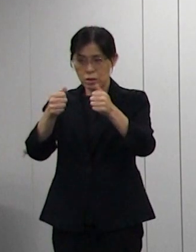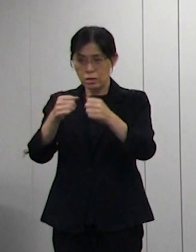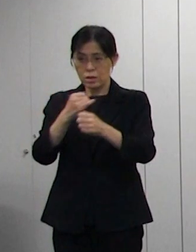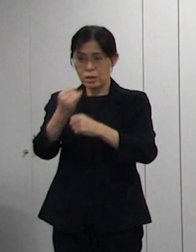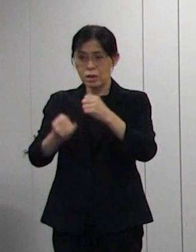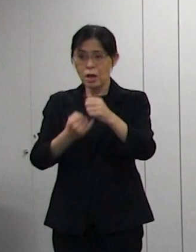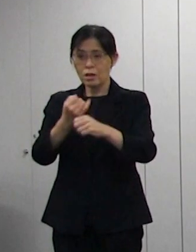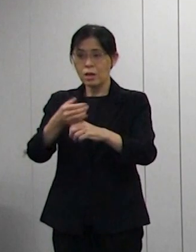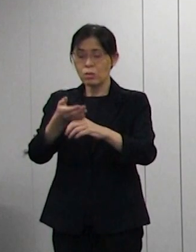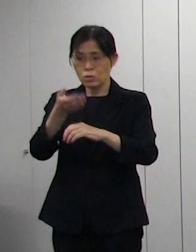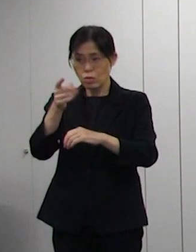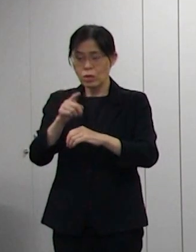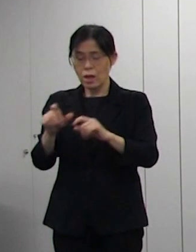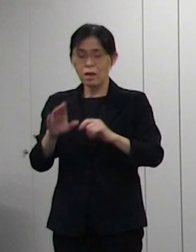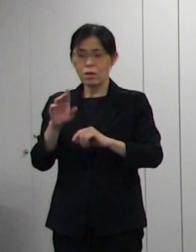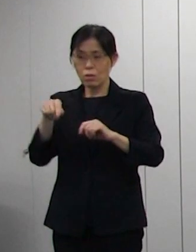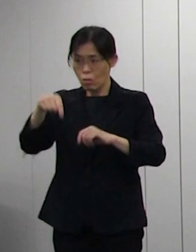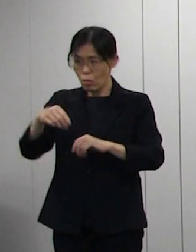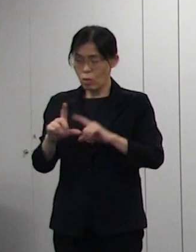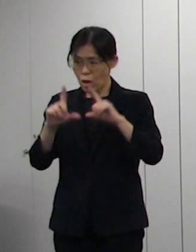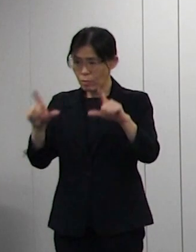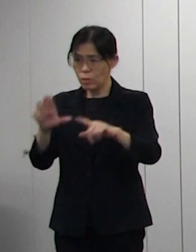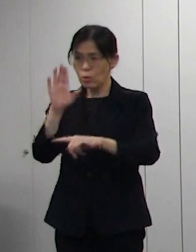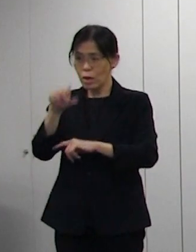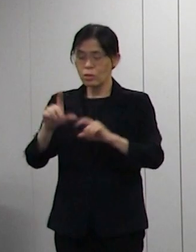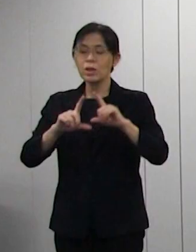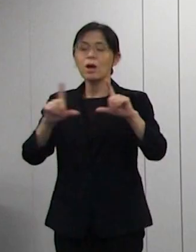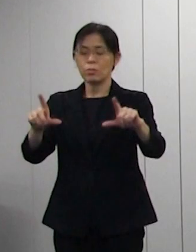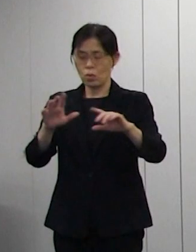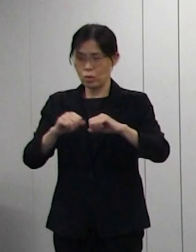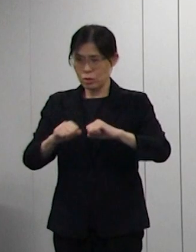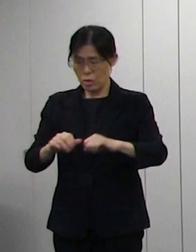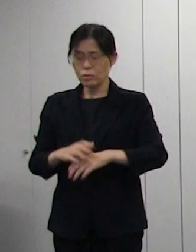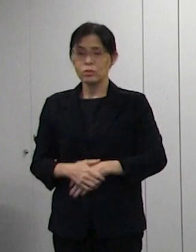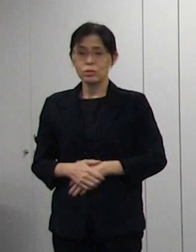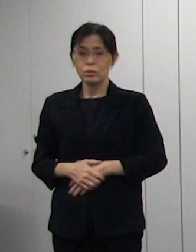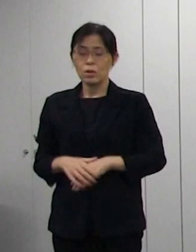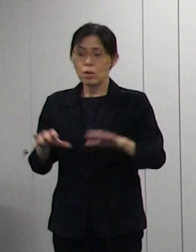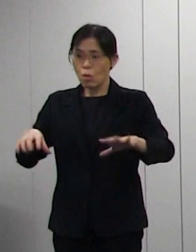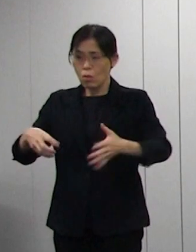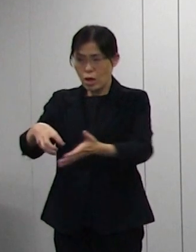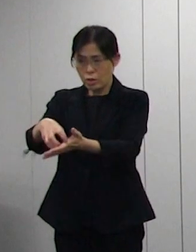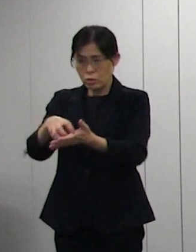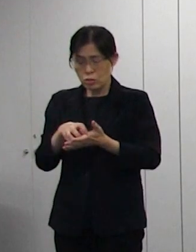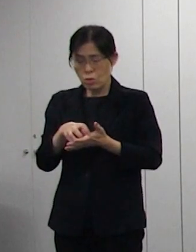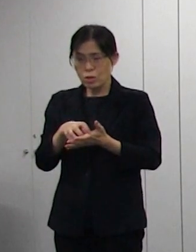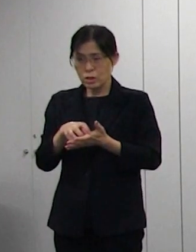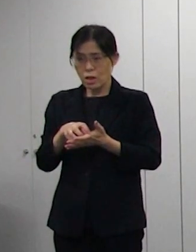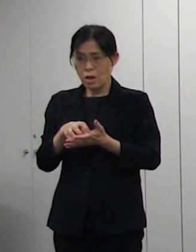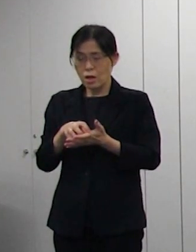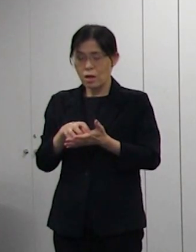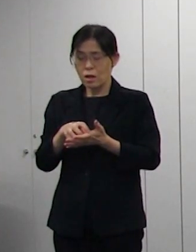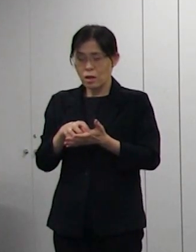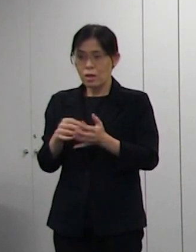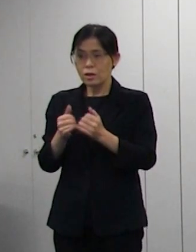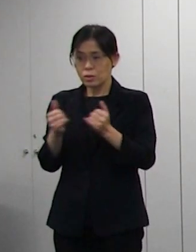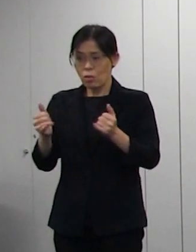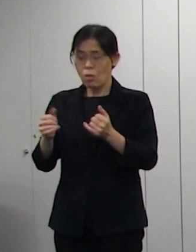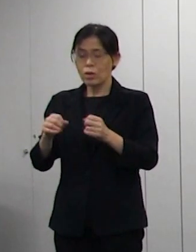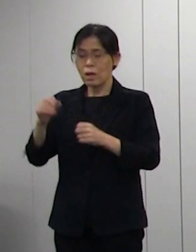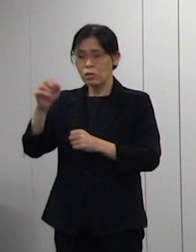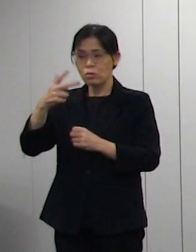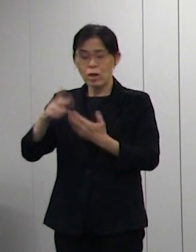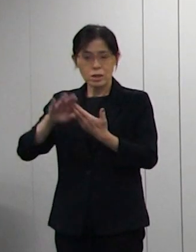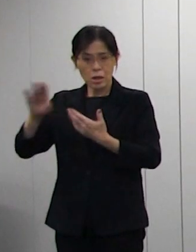表をいたします。また今回受賞された市外の12名の皆